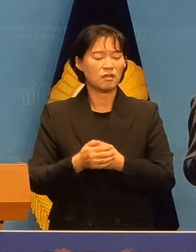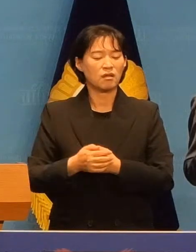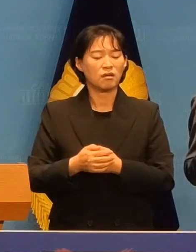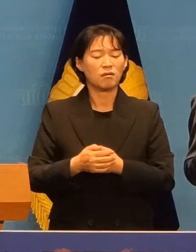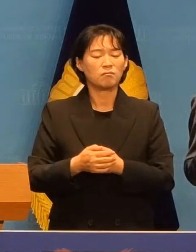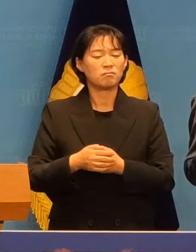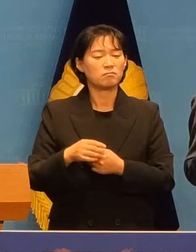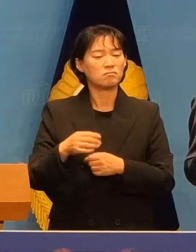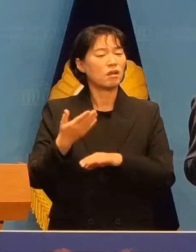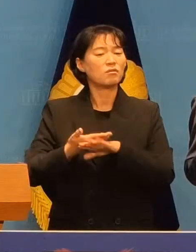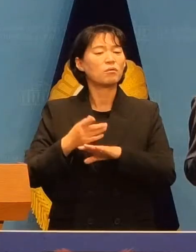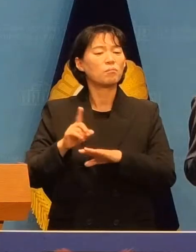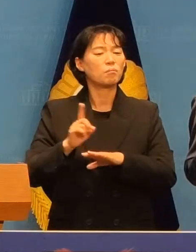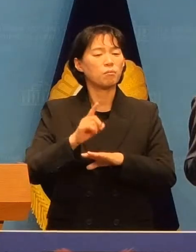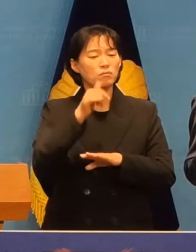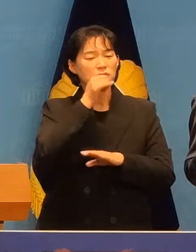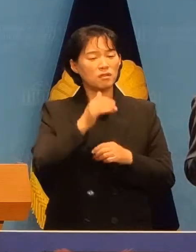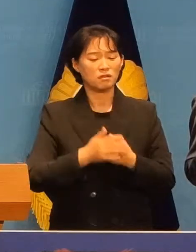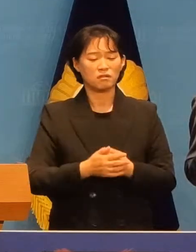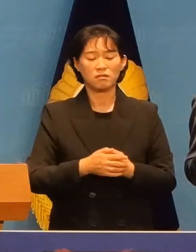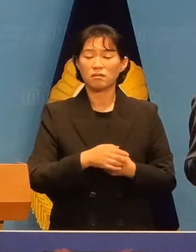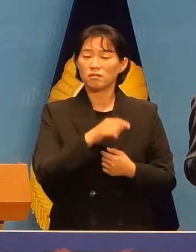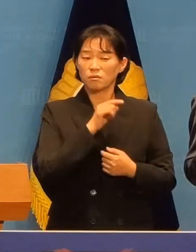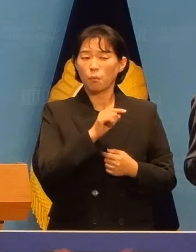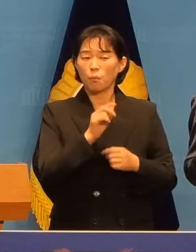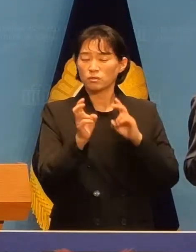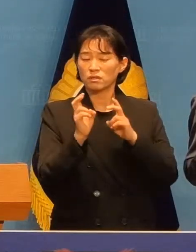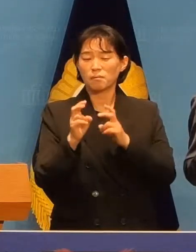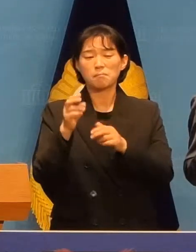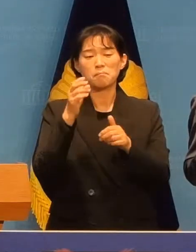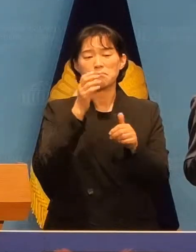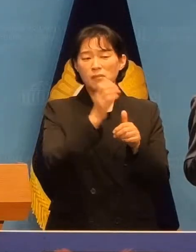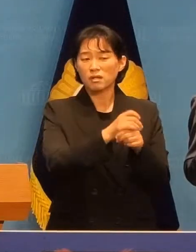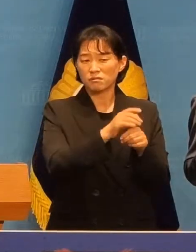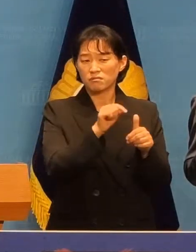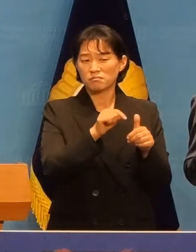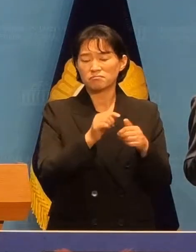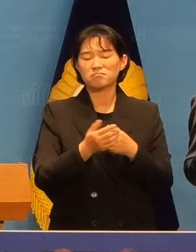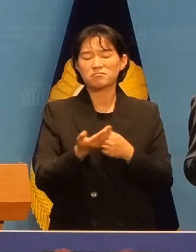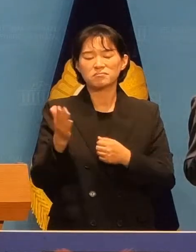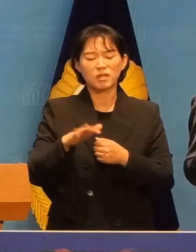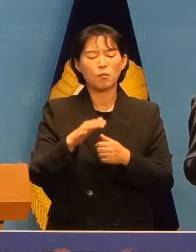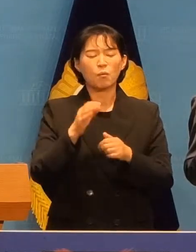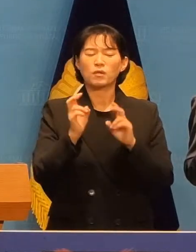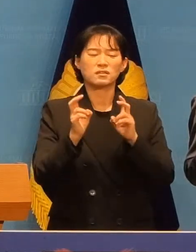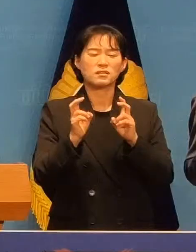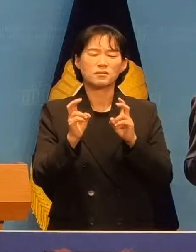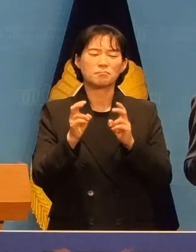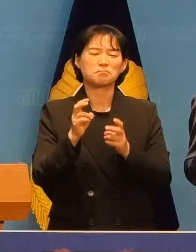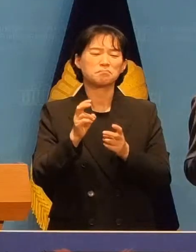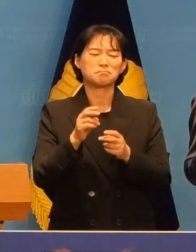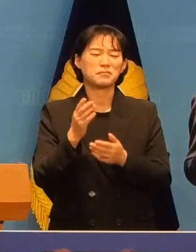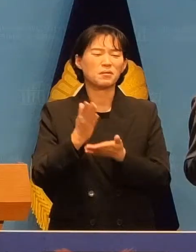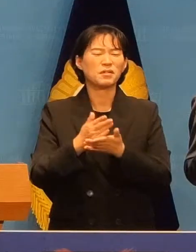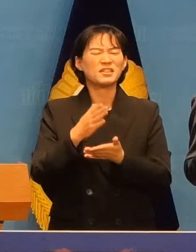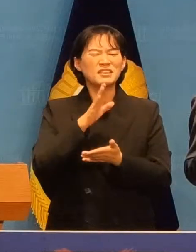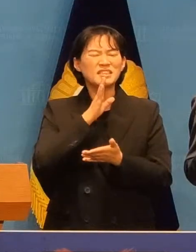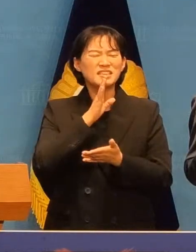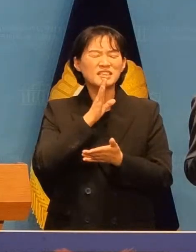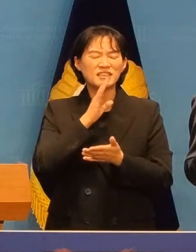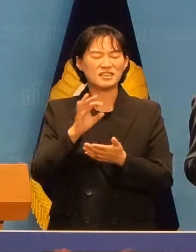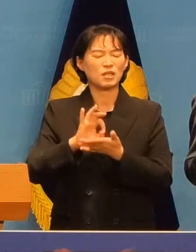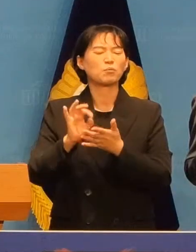있냐? 우진이랑 이야기하지 말고 이제 우리와 이야기하면 된다. 이는 곧 실질적인 사용자가